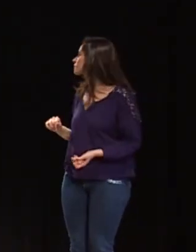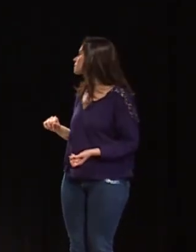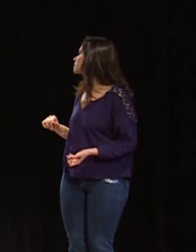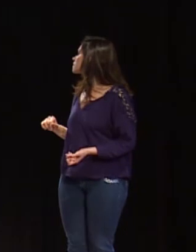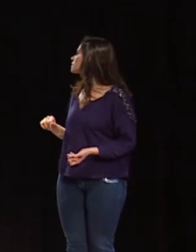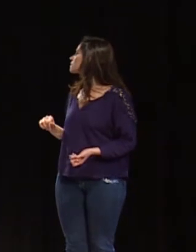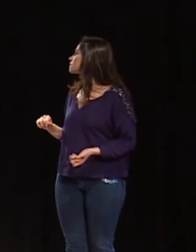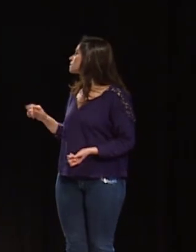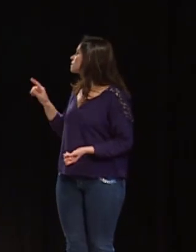passar.